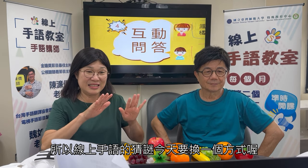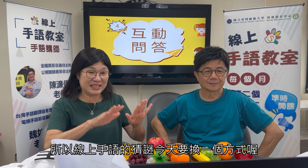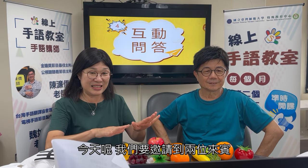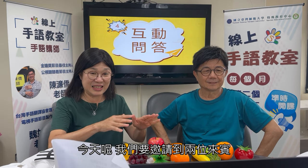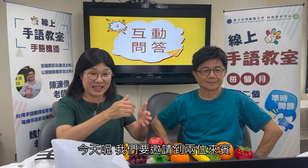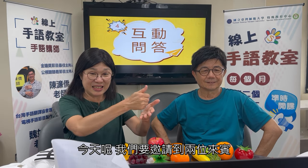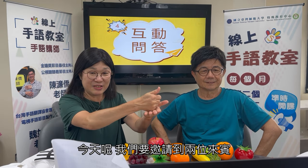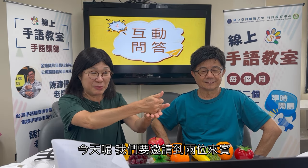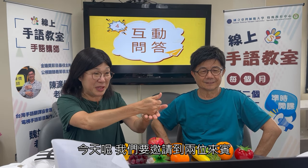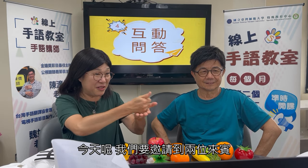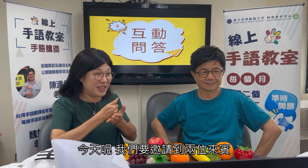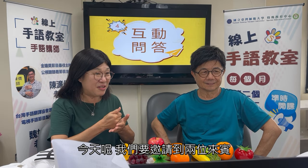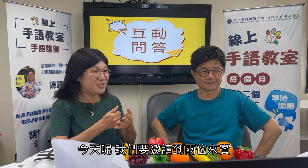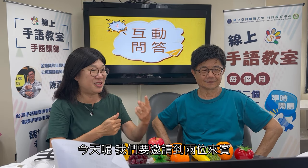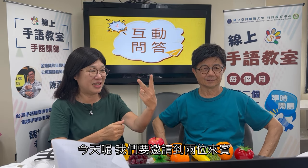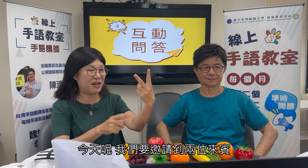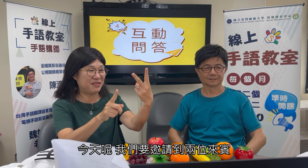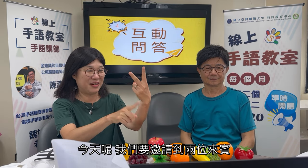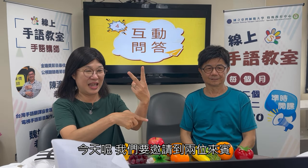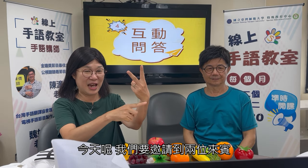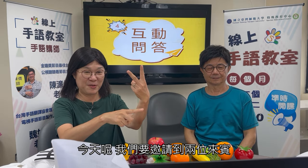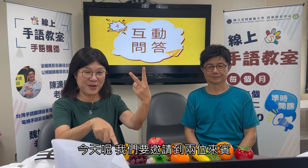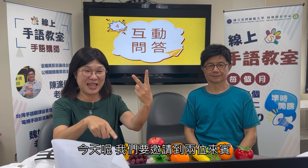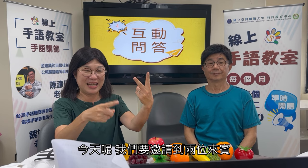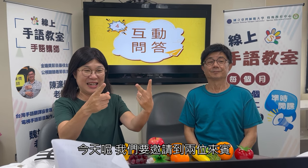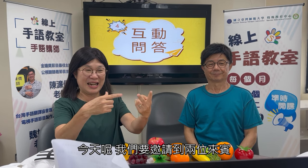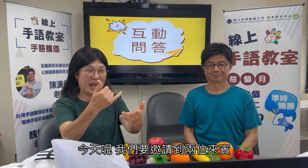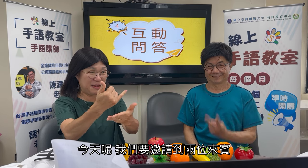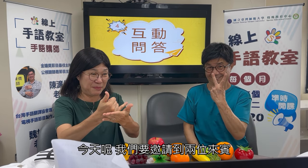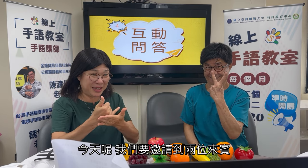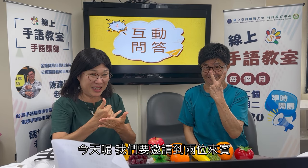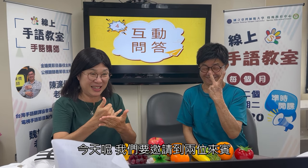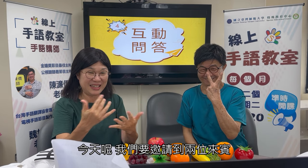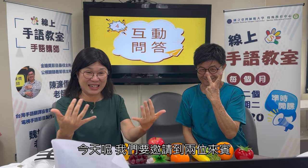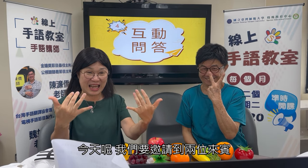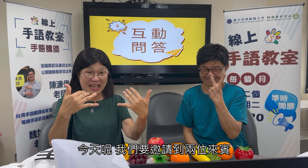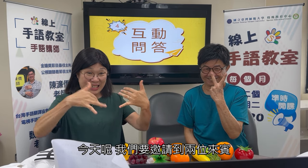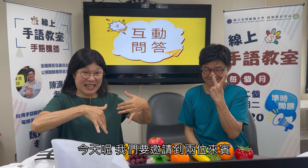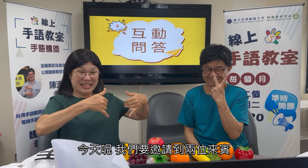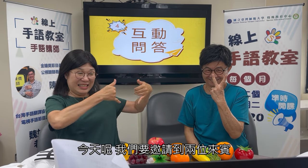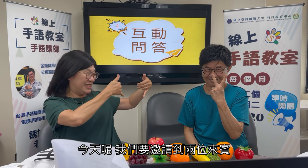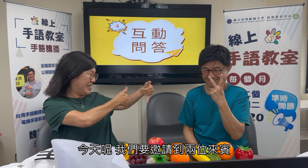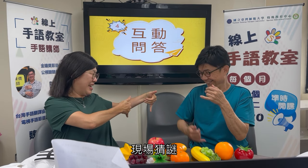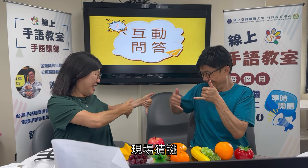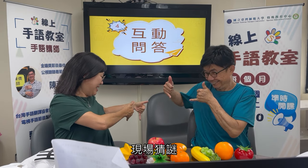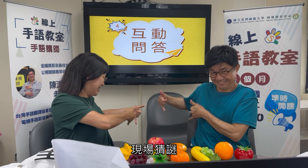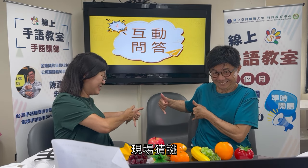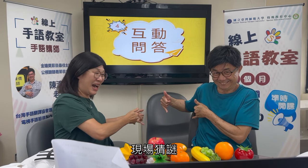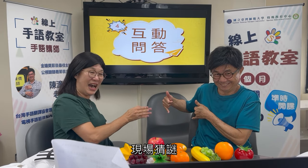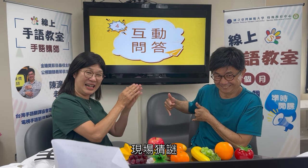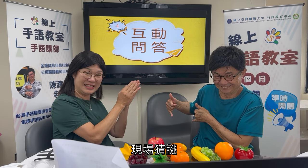今天呢，我们要邀请到两位来宾来现场猜